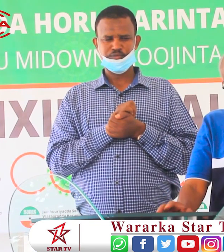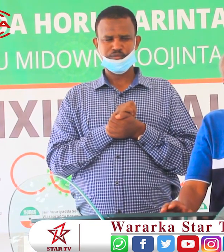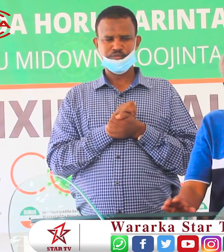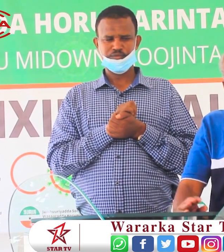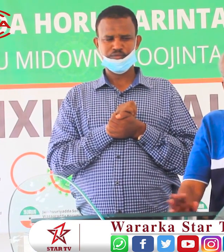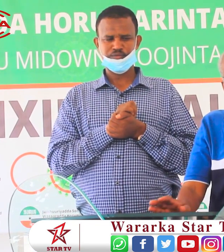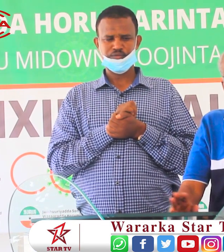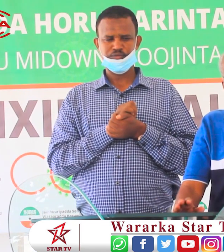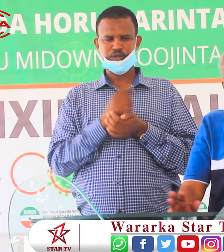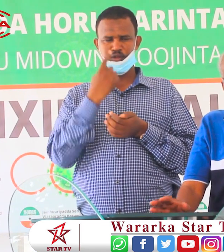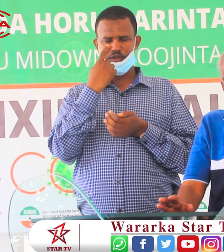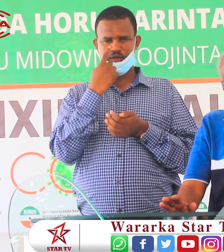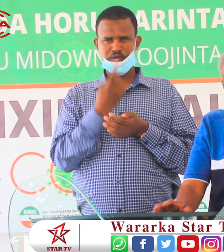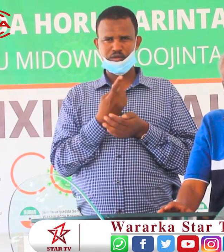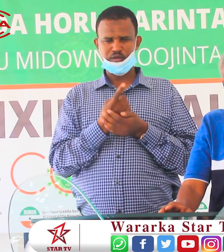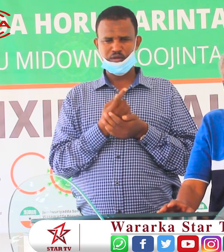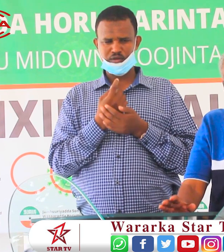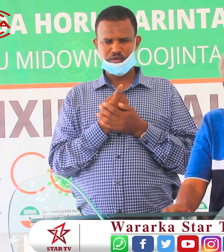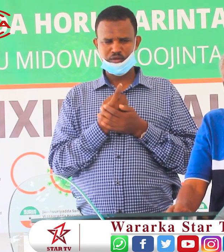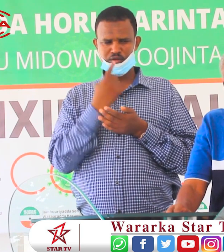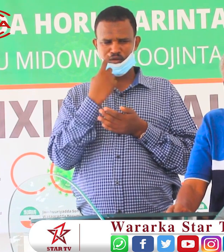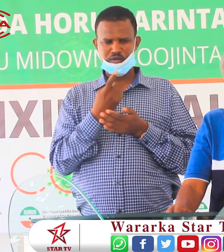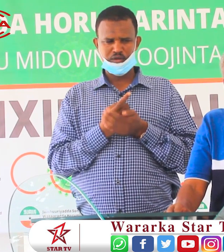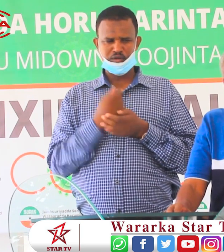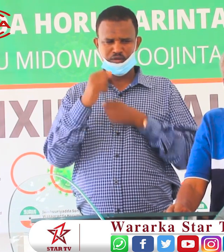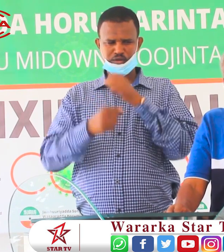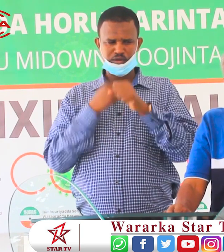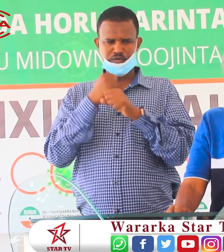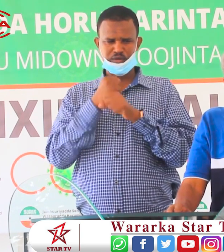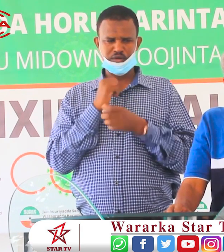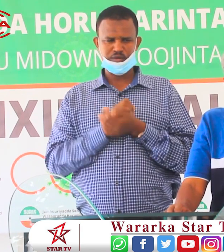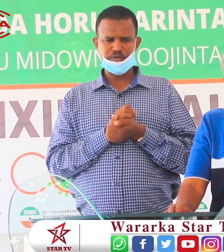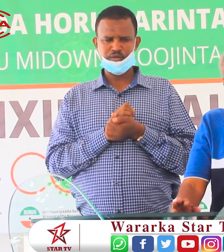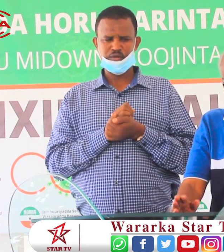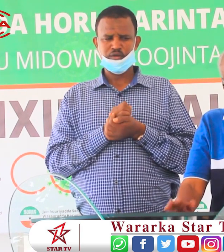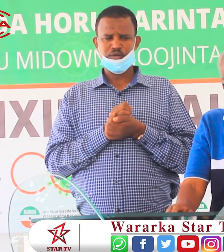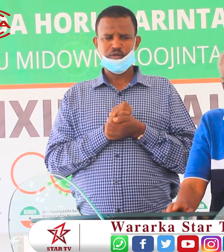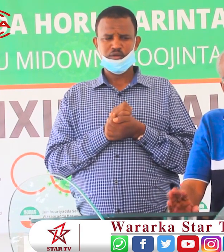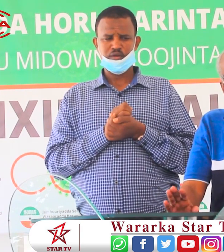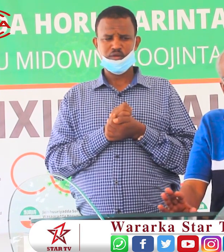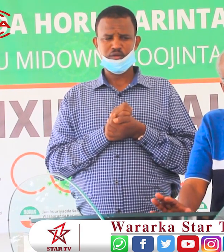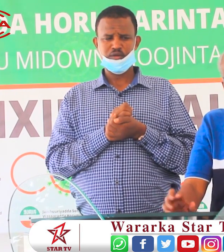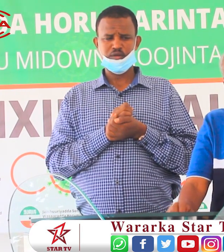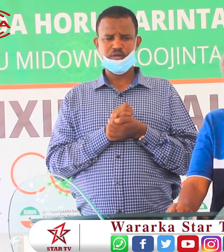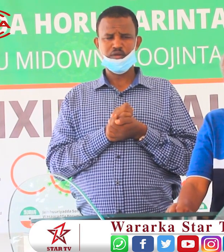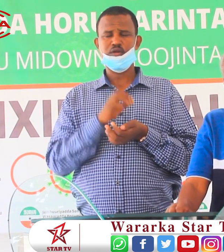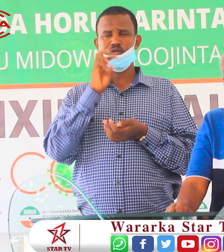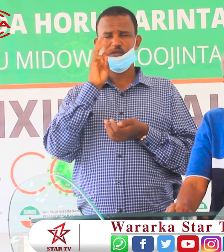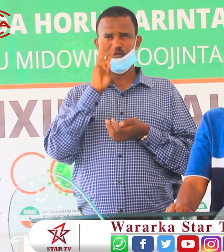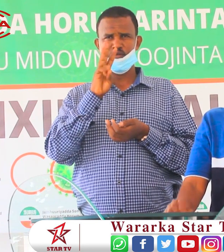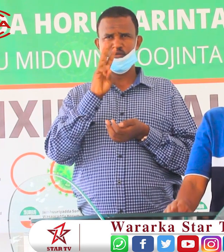hadii aynu eegno dhalashadooda aynu isla eegno waxa weeye 23 ayaa reer